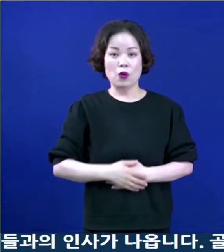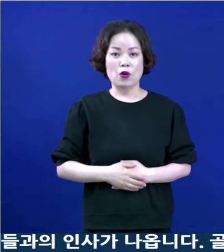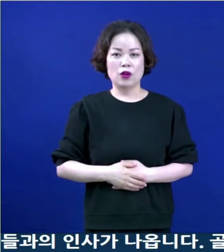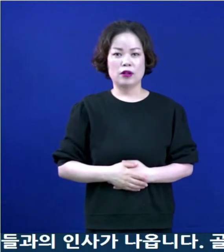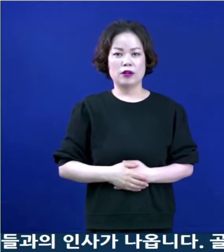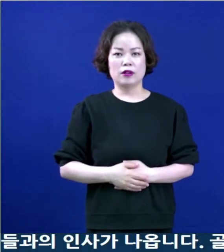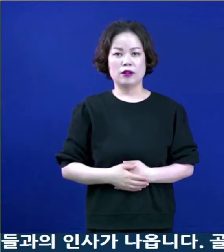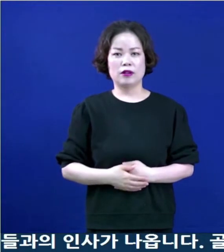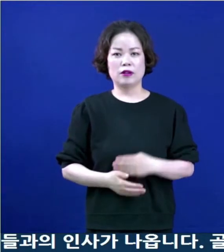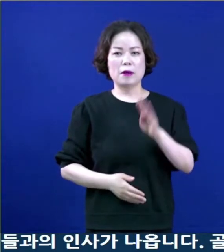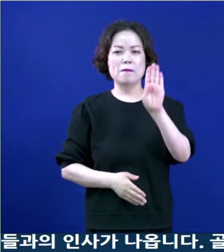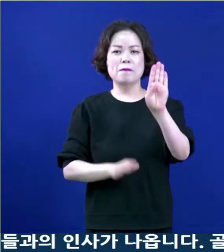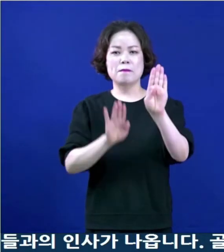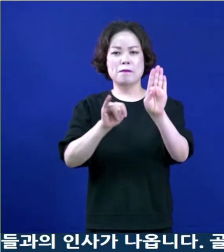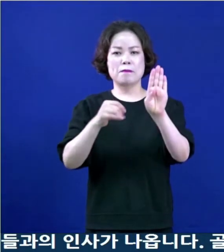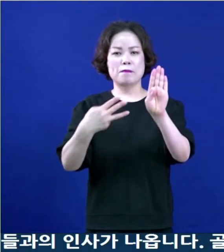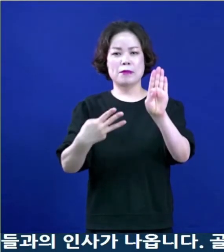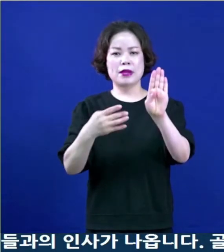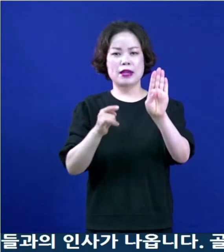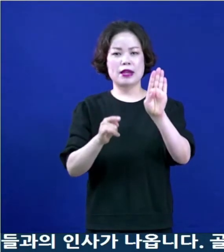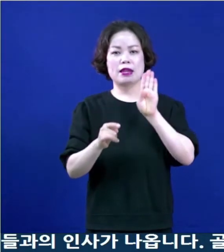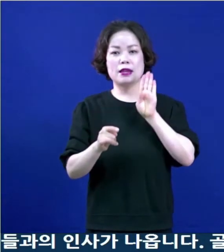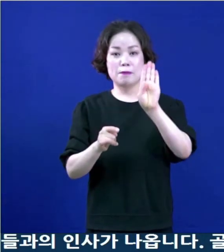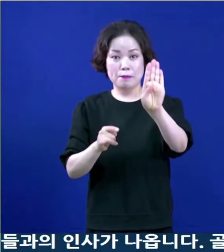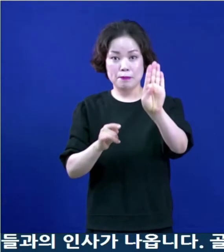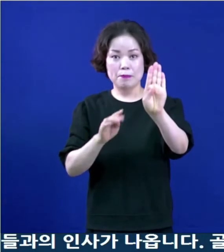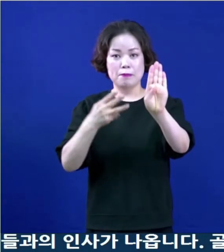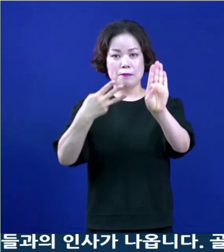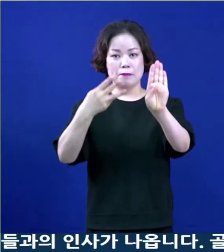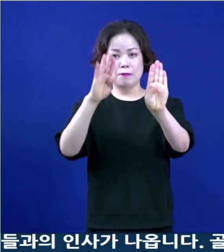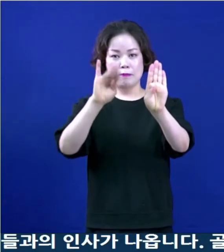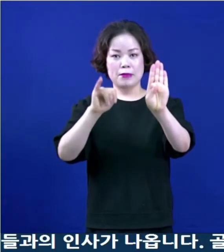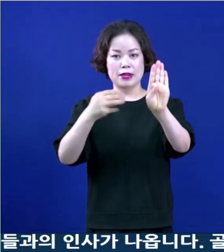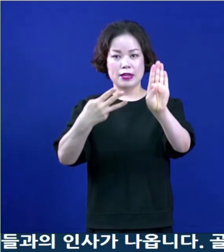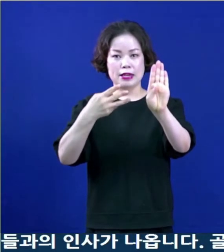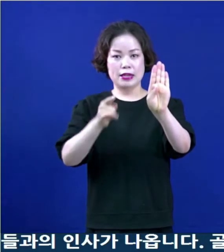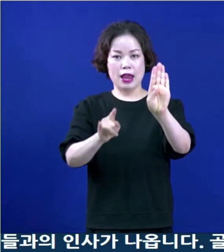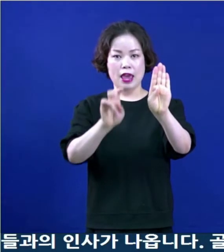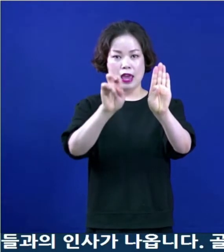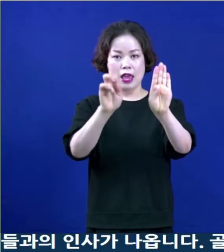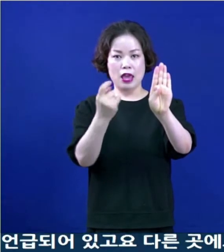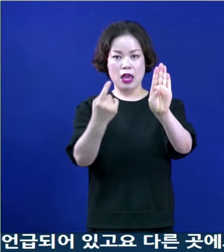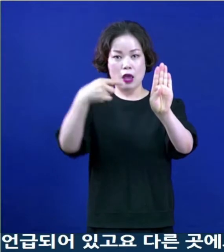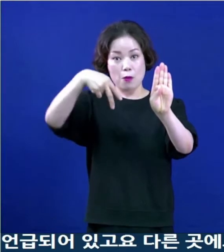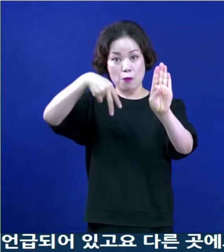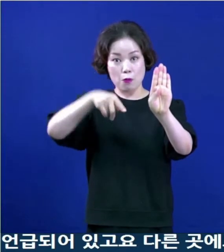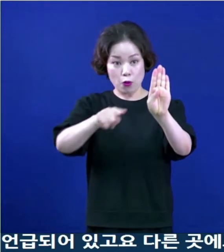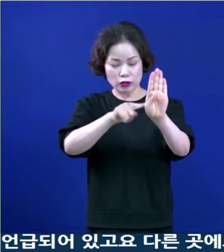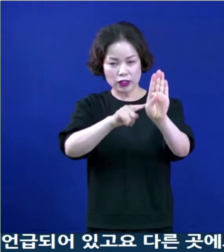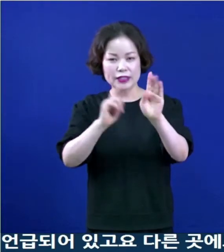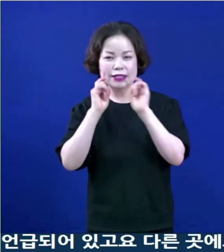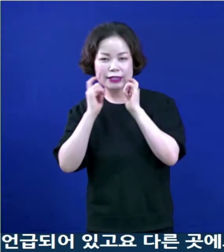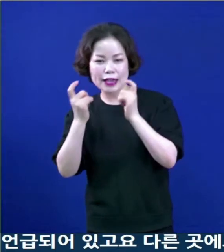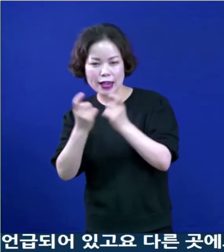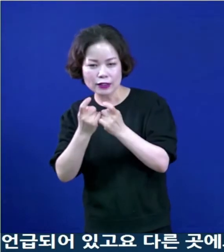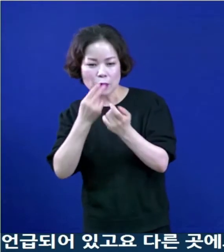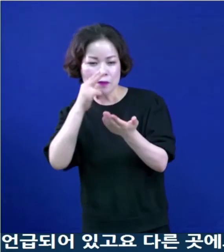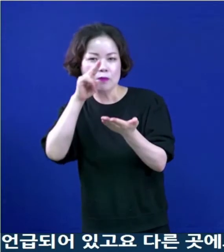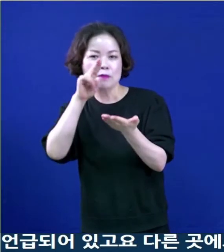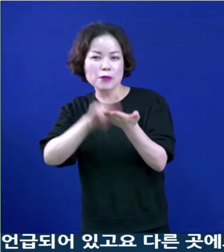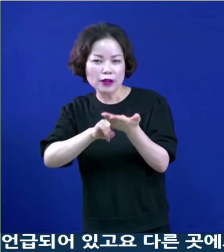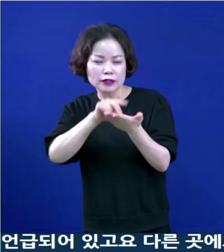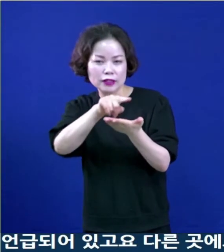빌레몬서는 말할 것도 없죠. 빌레몬서는 그 동기 자체가 사적인 편지인데 사적인 편지 속에 복음을